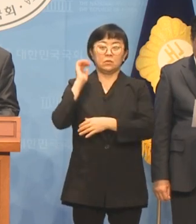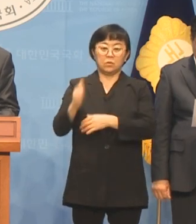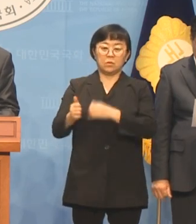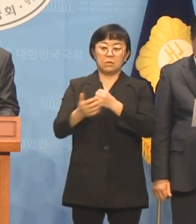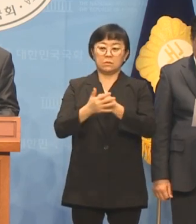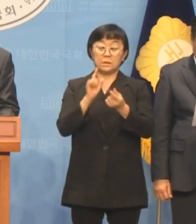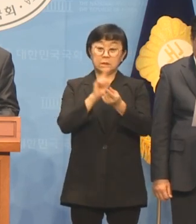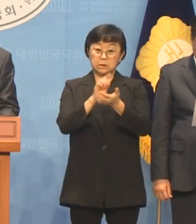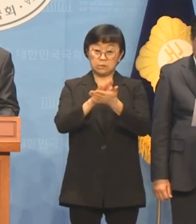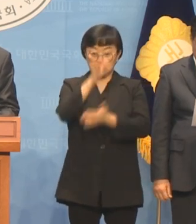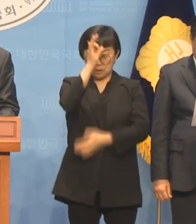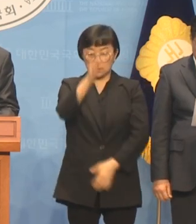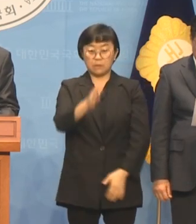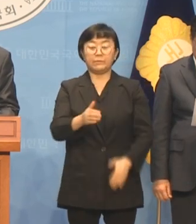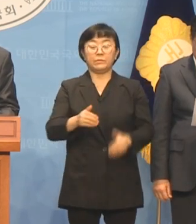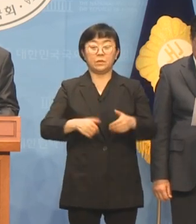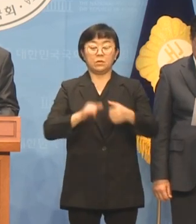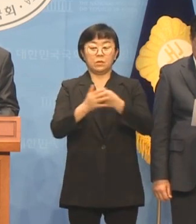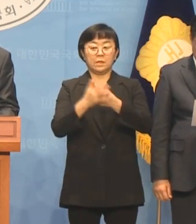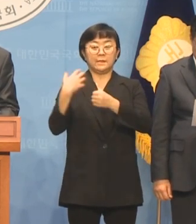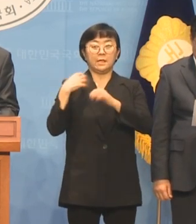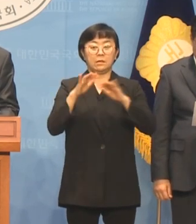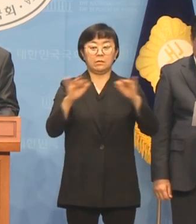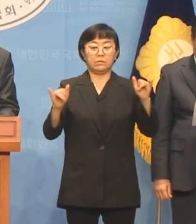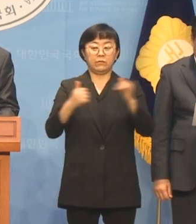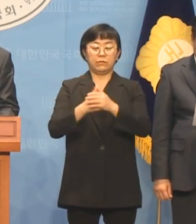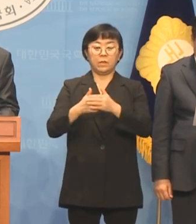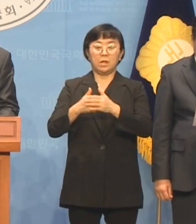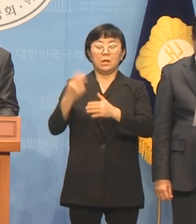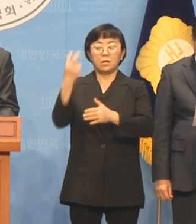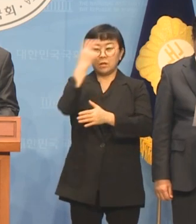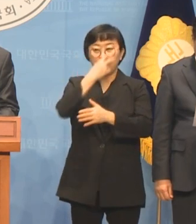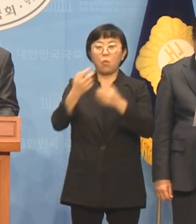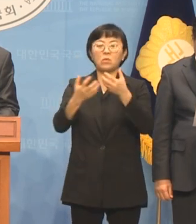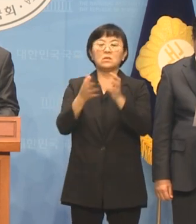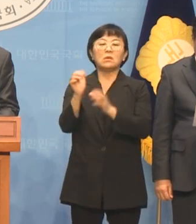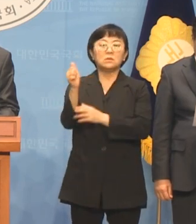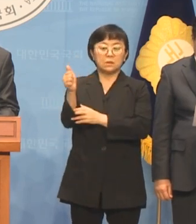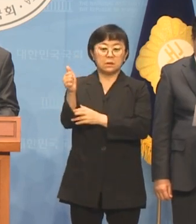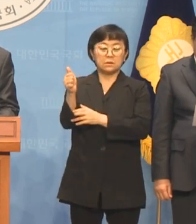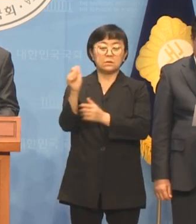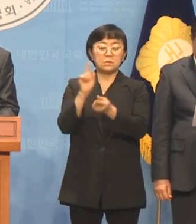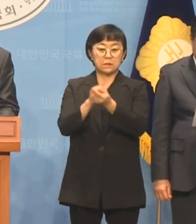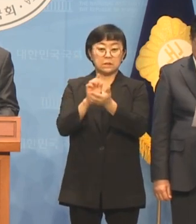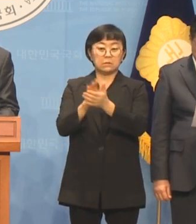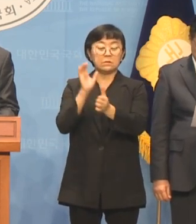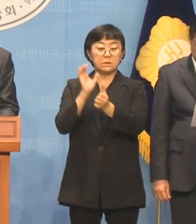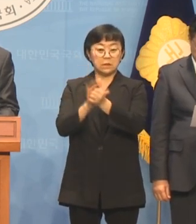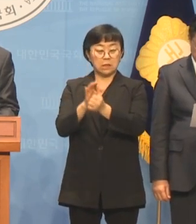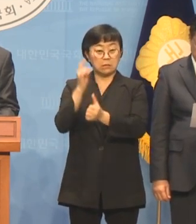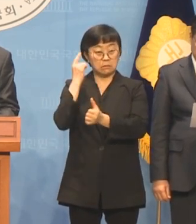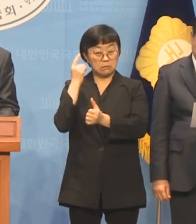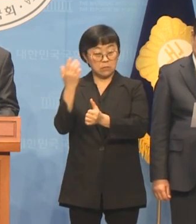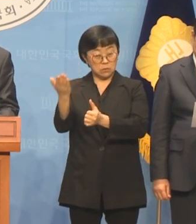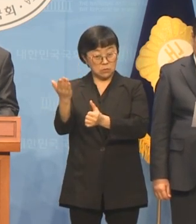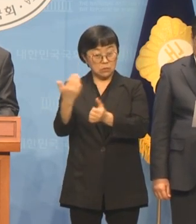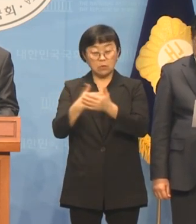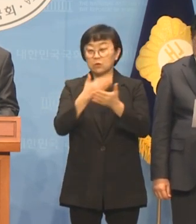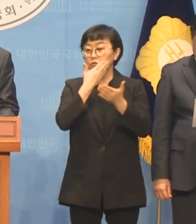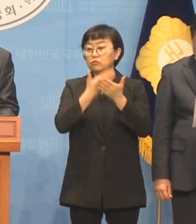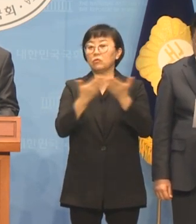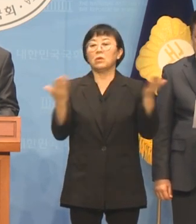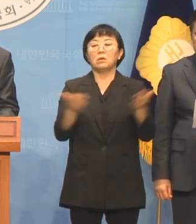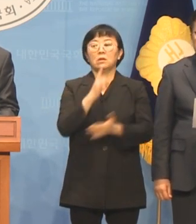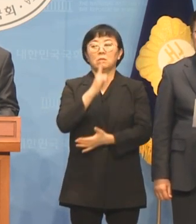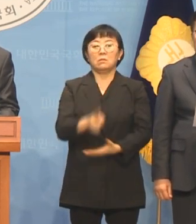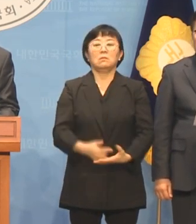대통령의 직접 사과는 물론 책임자인 김용현 경호처장에게 직접 책임을 물어야 할 중대한